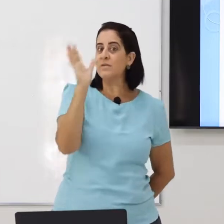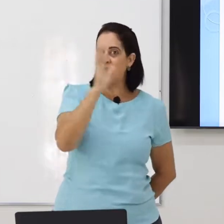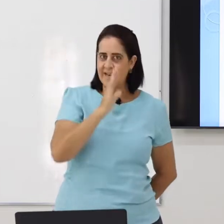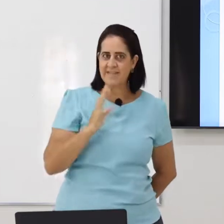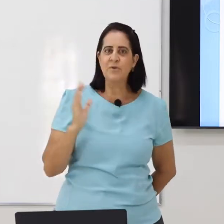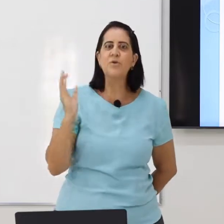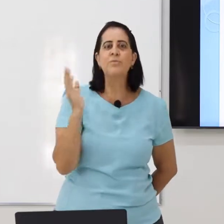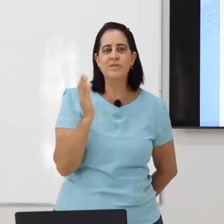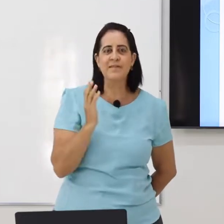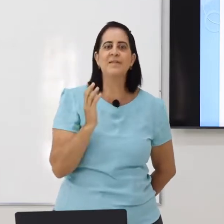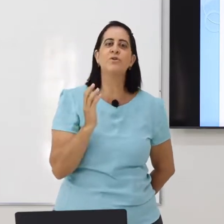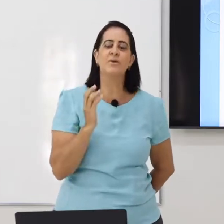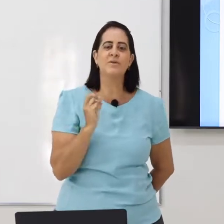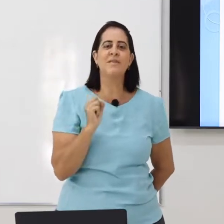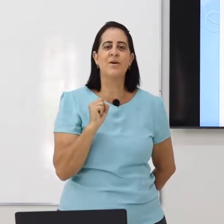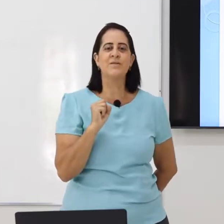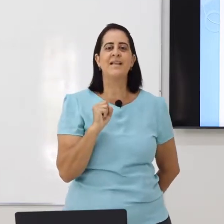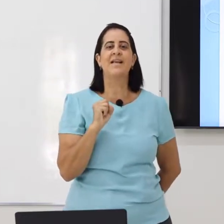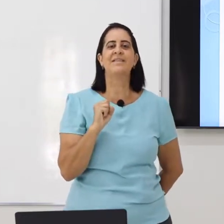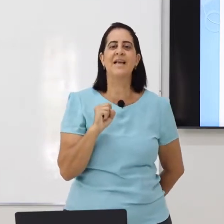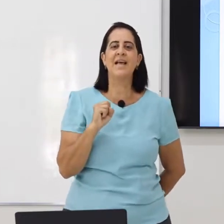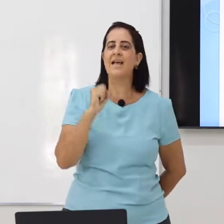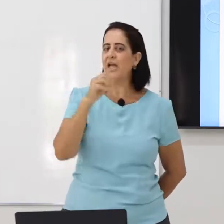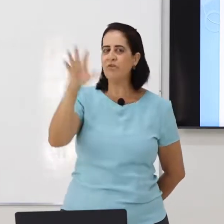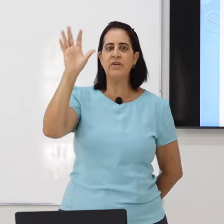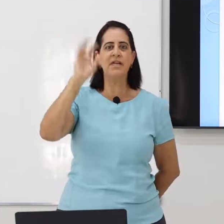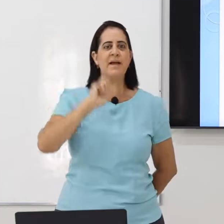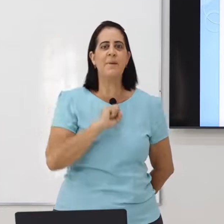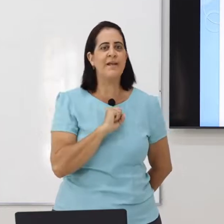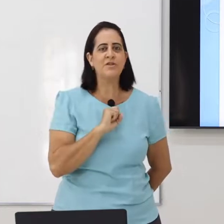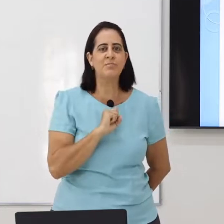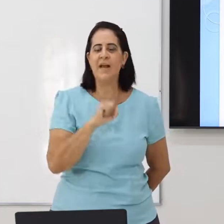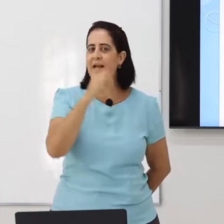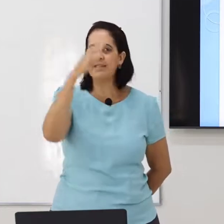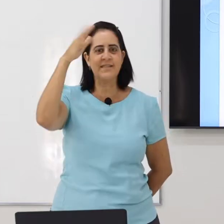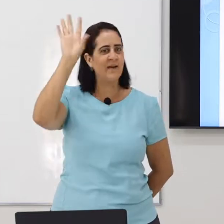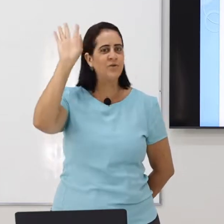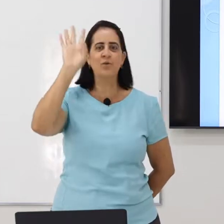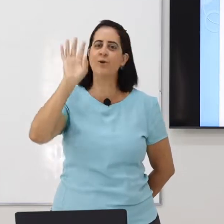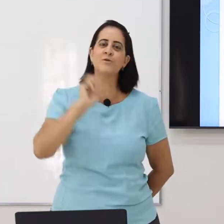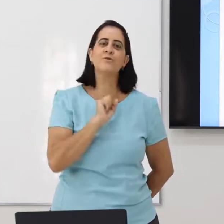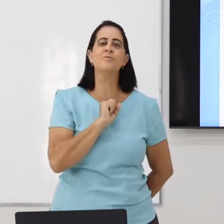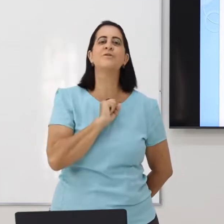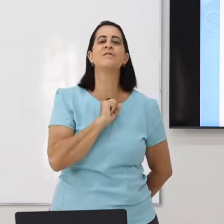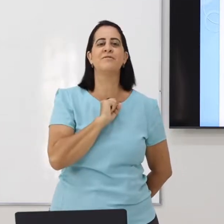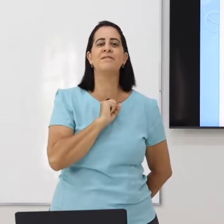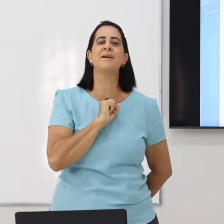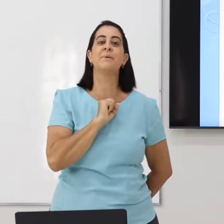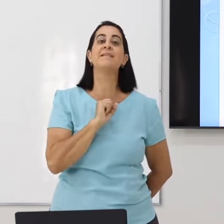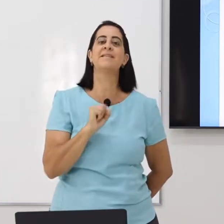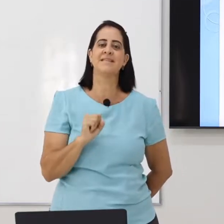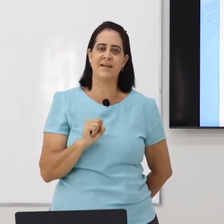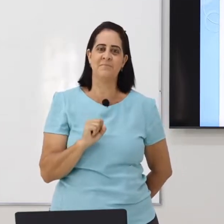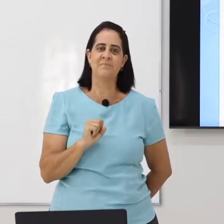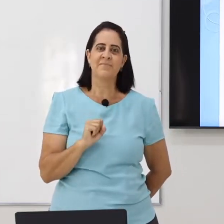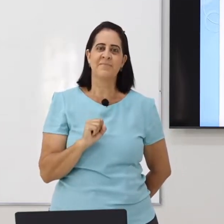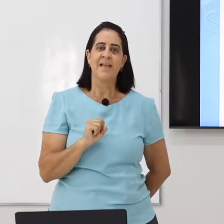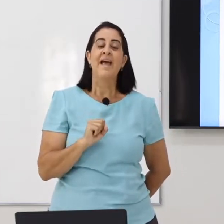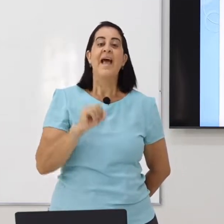usar esse grupo de números que eu sinalizei infinitamente para realizar todos os números que você precisa.